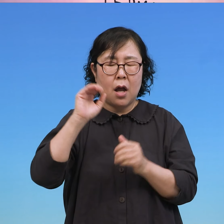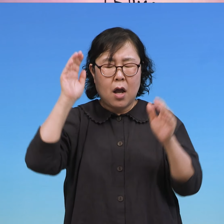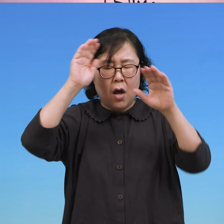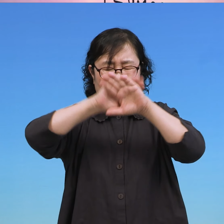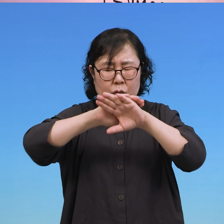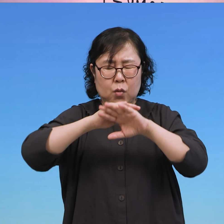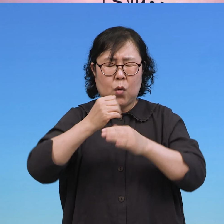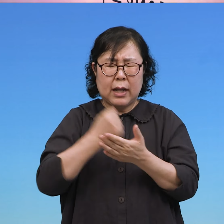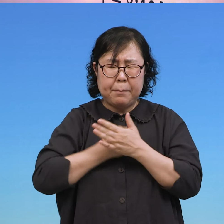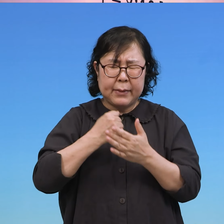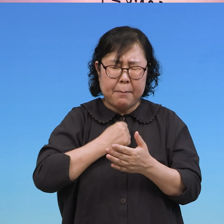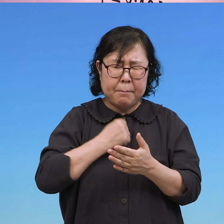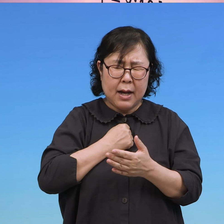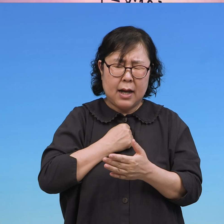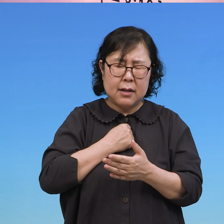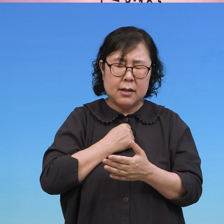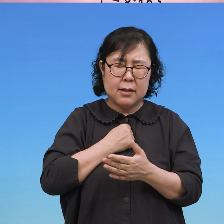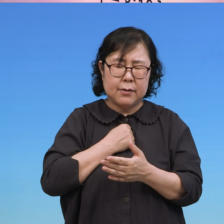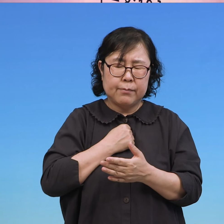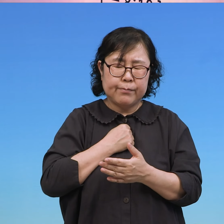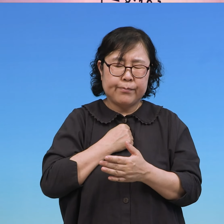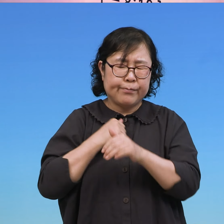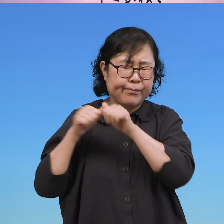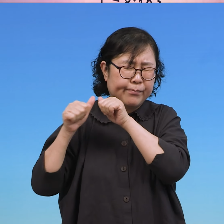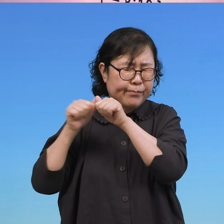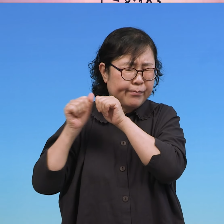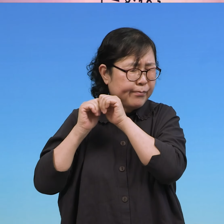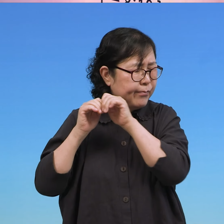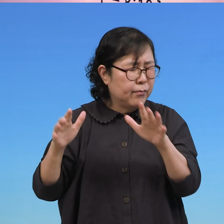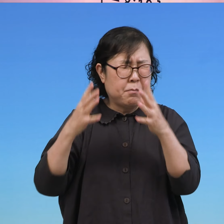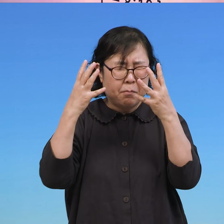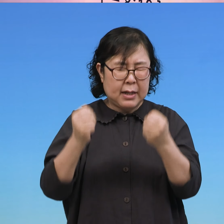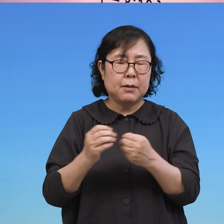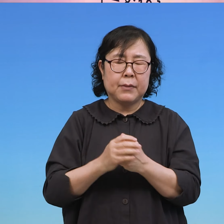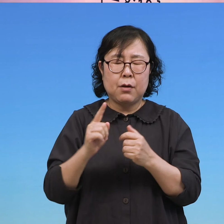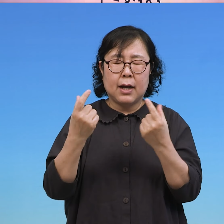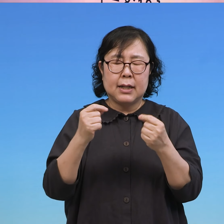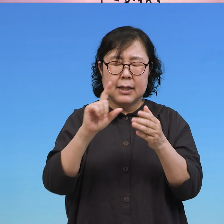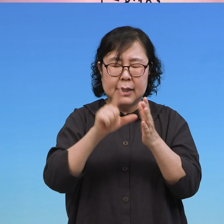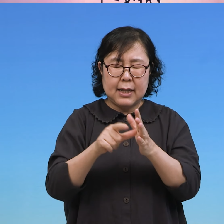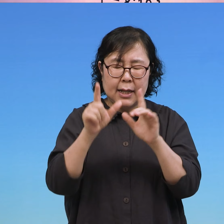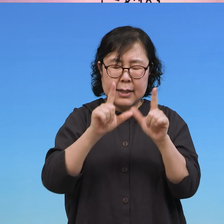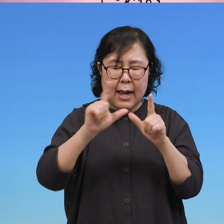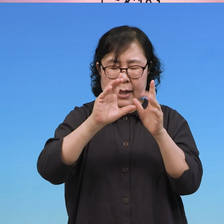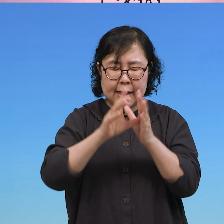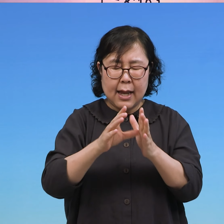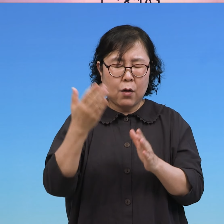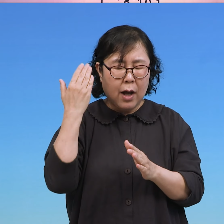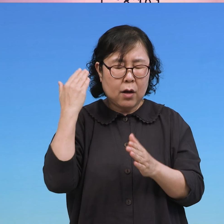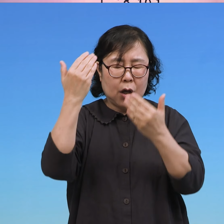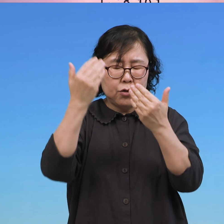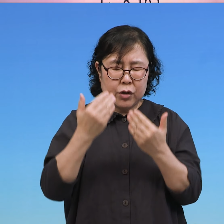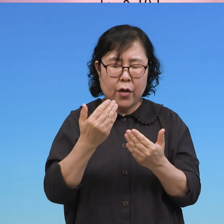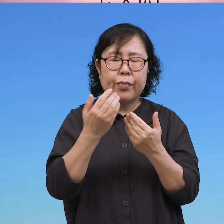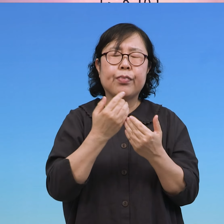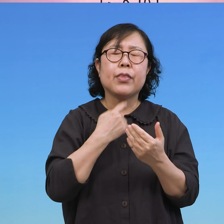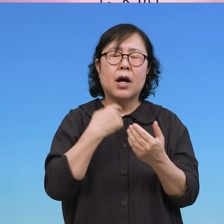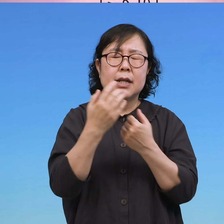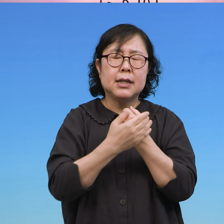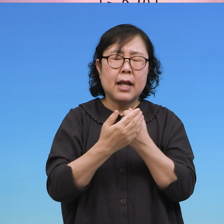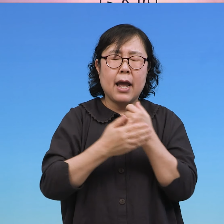우울한 소식이 많습니다. 하나님, 이런 시대를, 이런 세상을 살아가면서 하나님 과거에 주셨던 그 은혜의